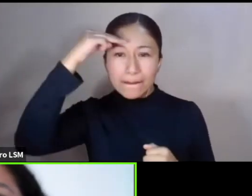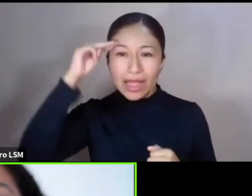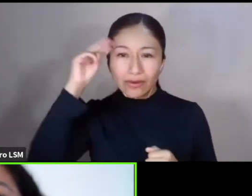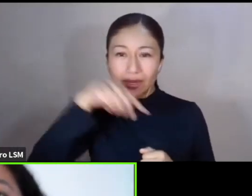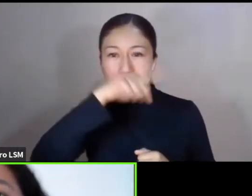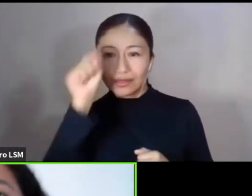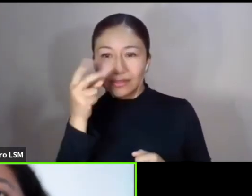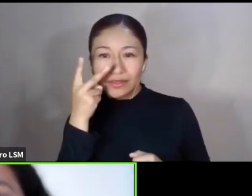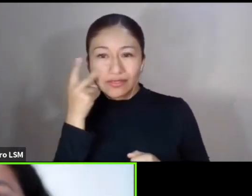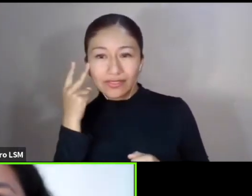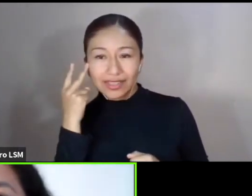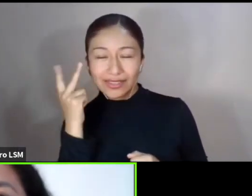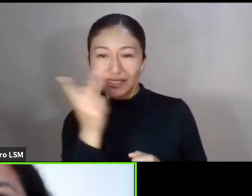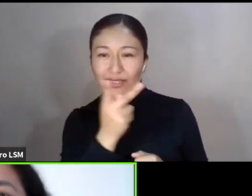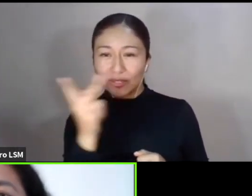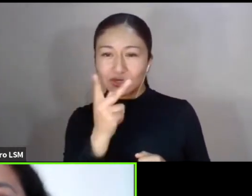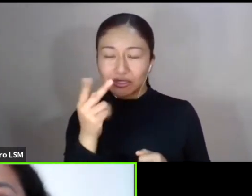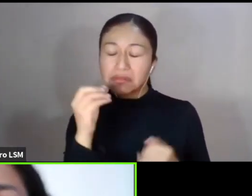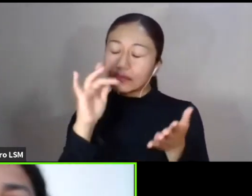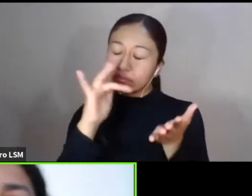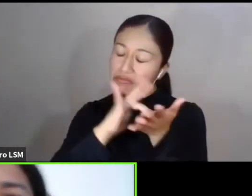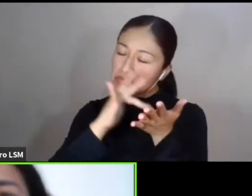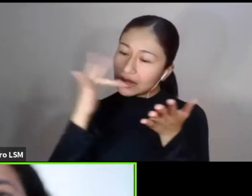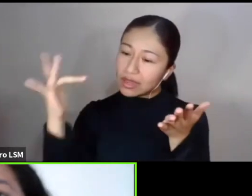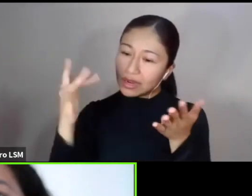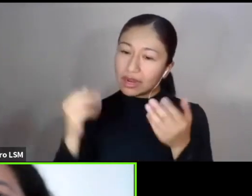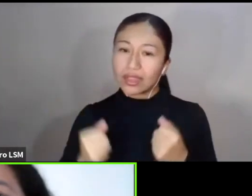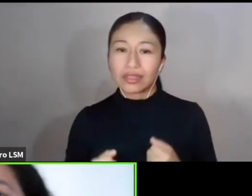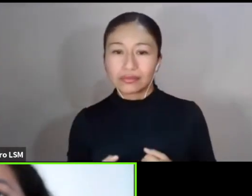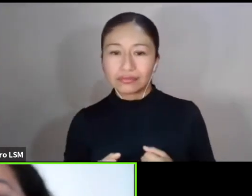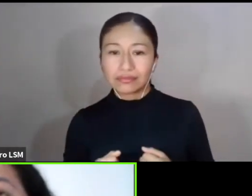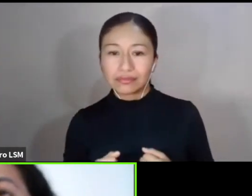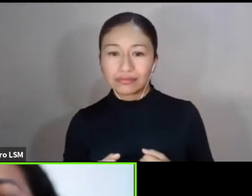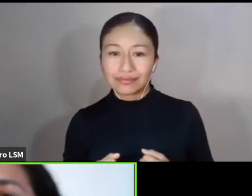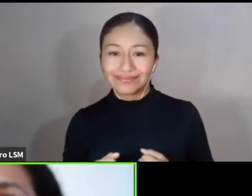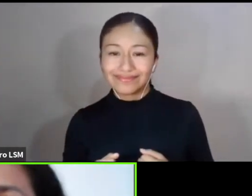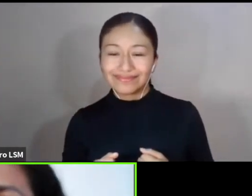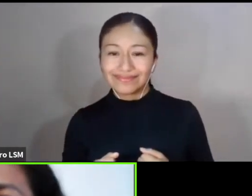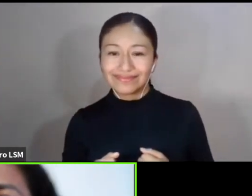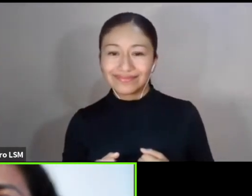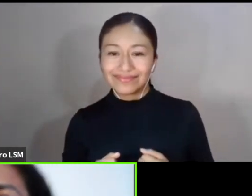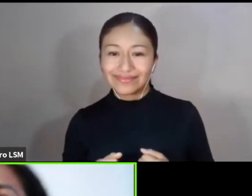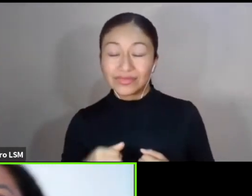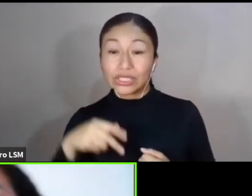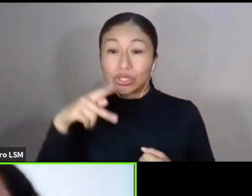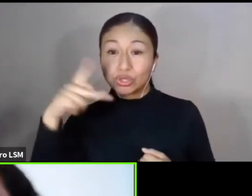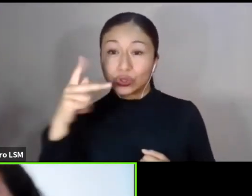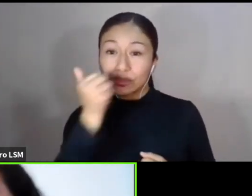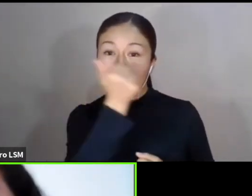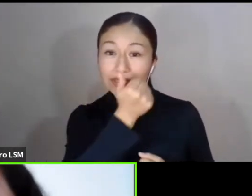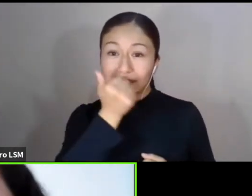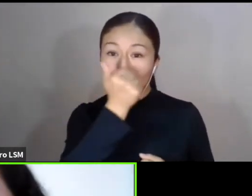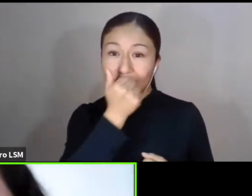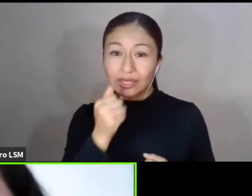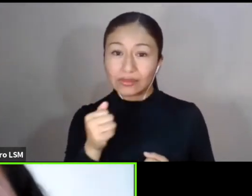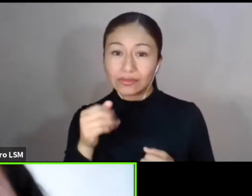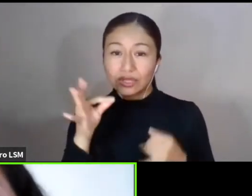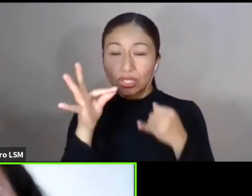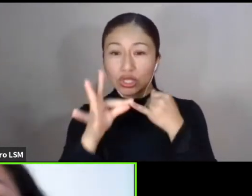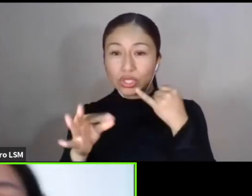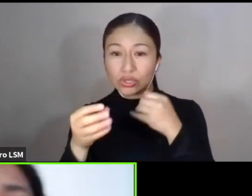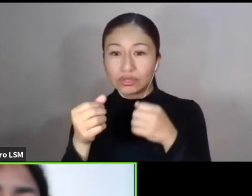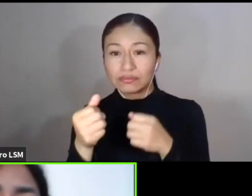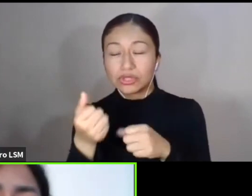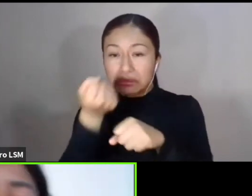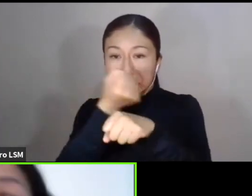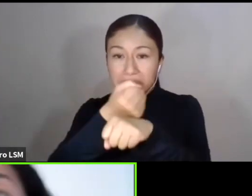que estén el día de hoy con nosotros, compartiendo junto con sus alumnos que están en los últimos semestres haciendo